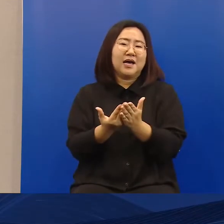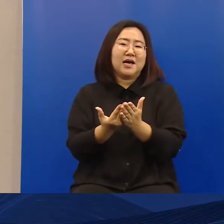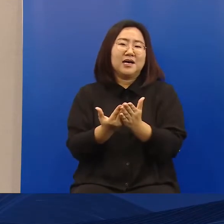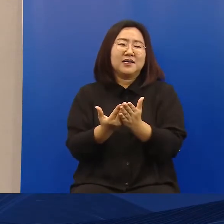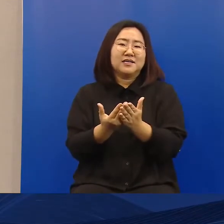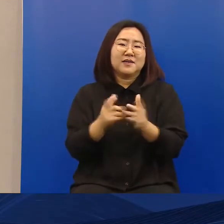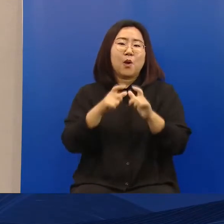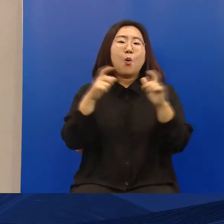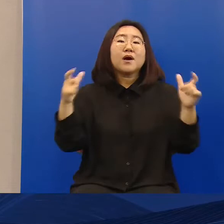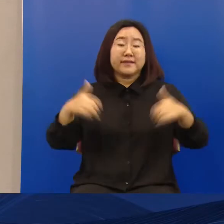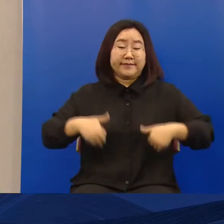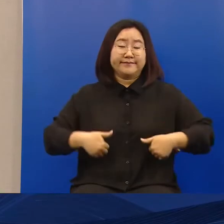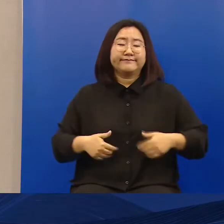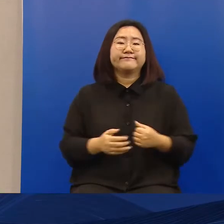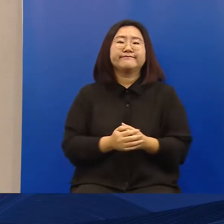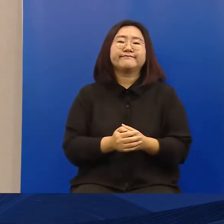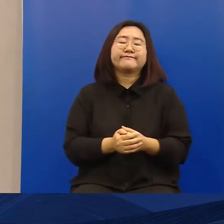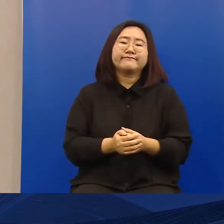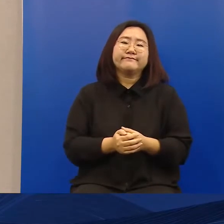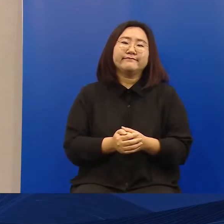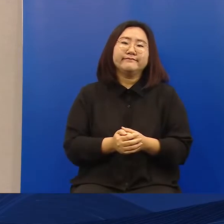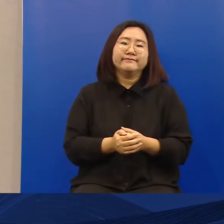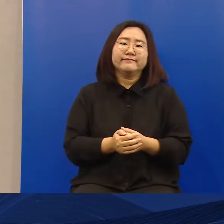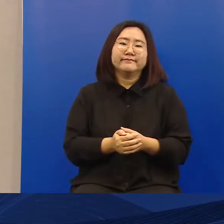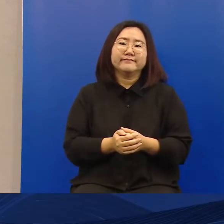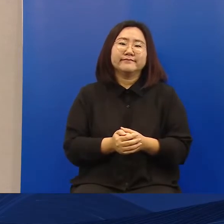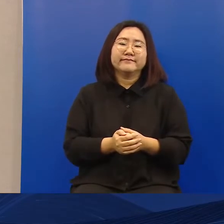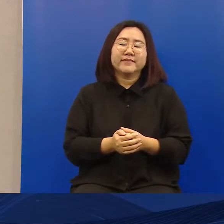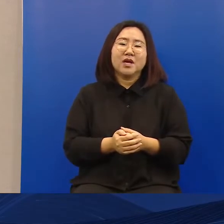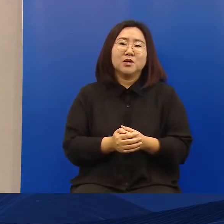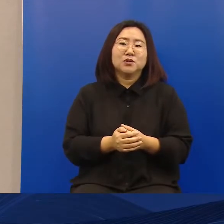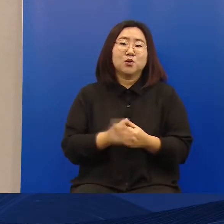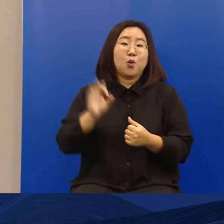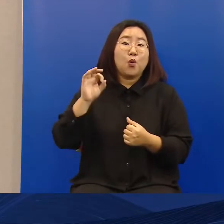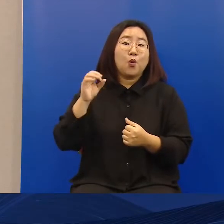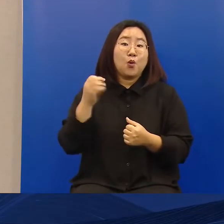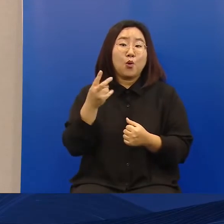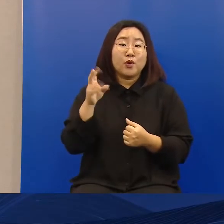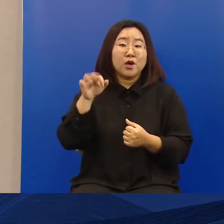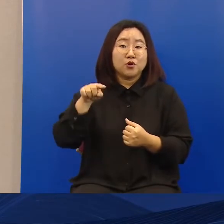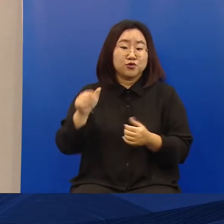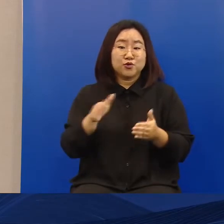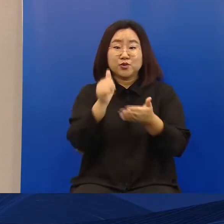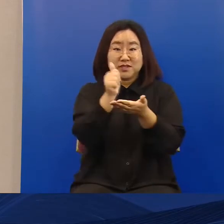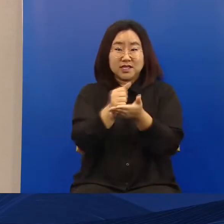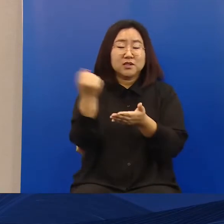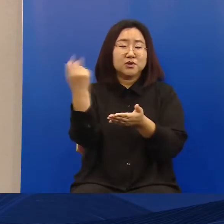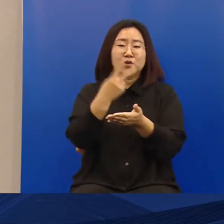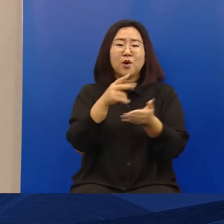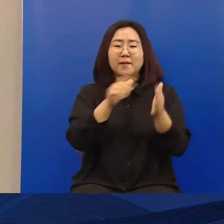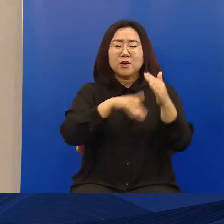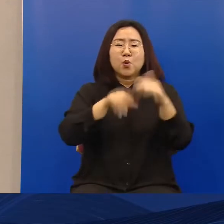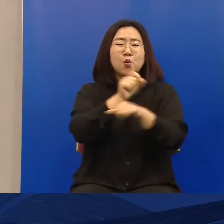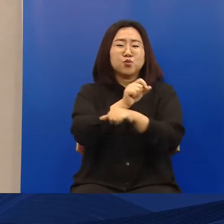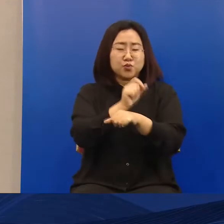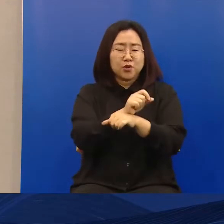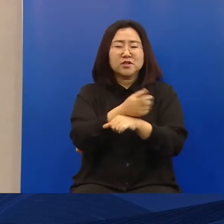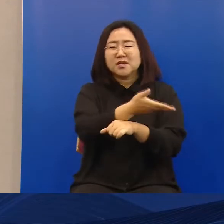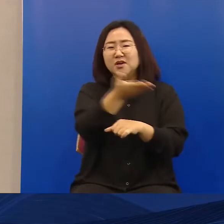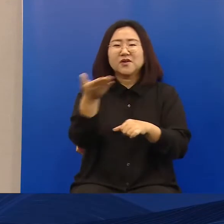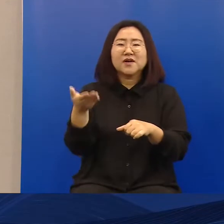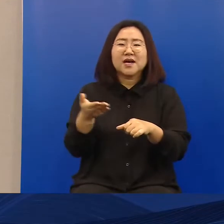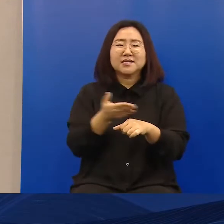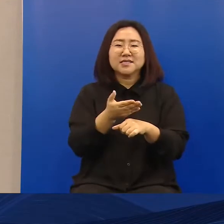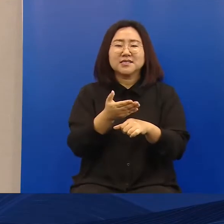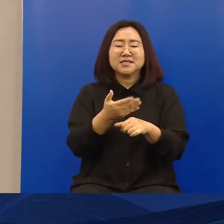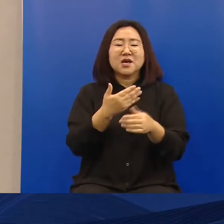중요한 계기가 됐다고 생각하고요. 우리 오영훈 지사님을 비롯한 제주도의 많은 공무원들의 이런 실험과